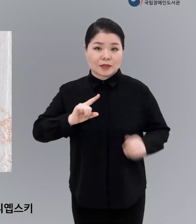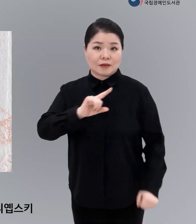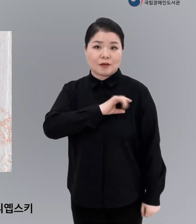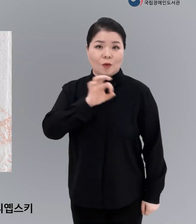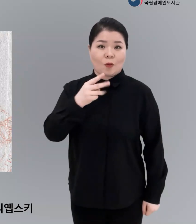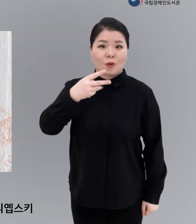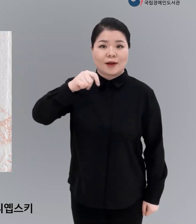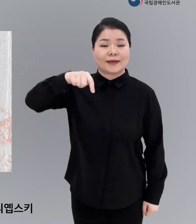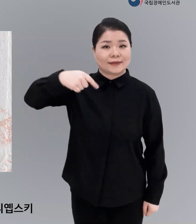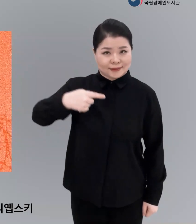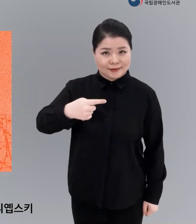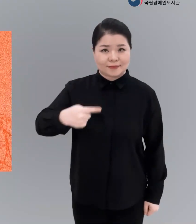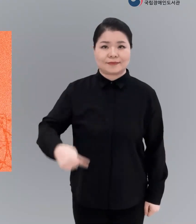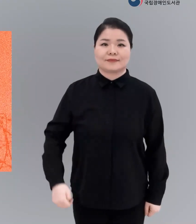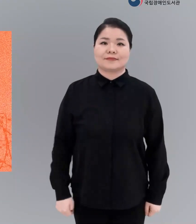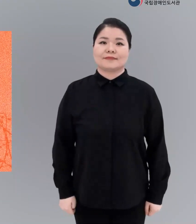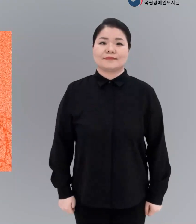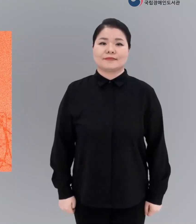올레크 고르디옙스키.